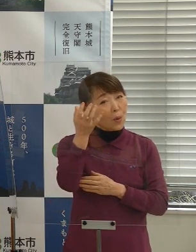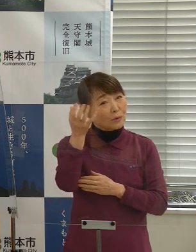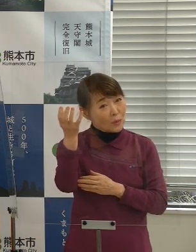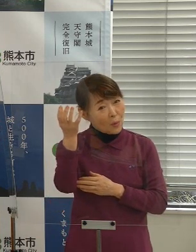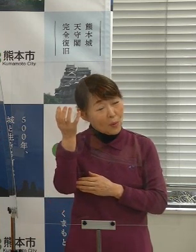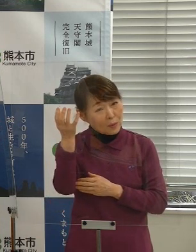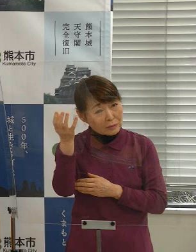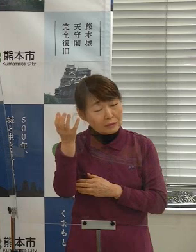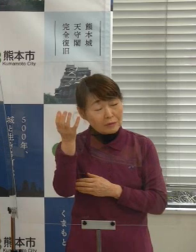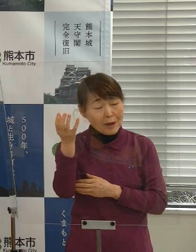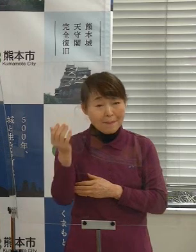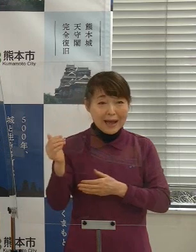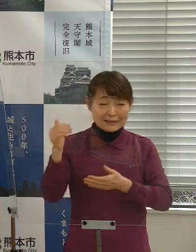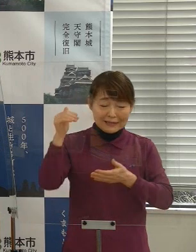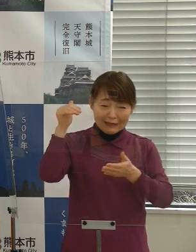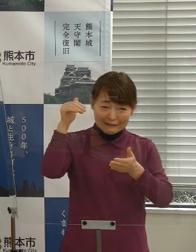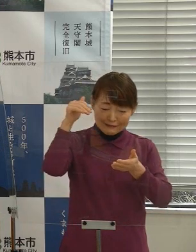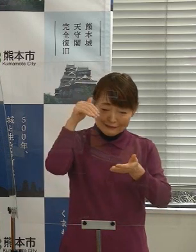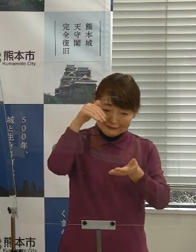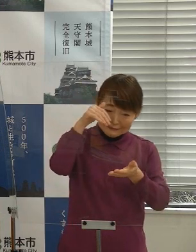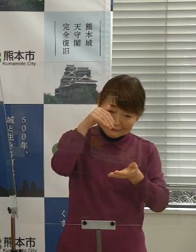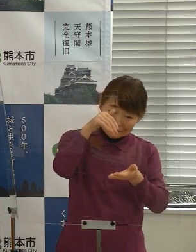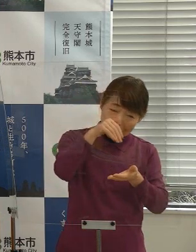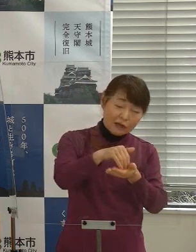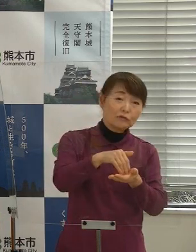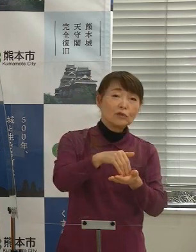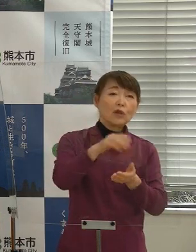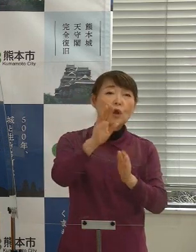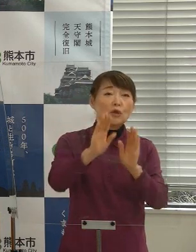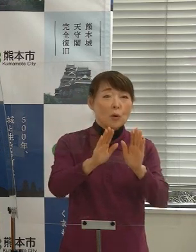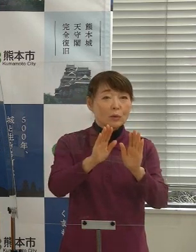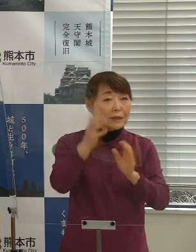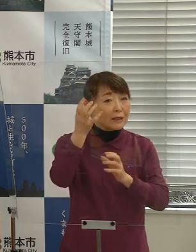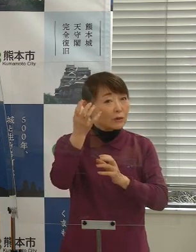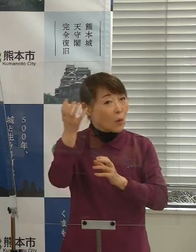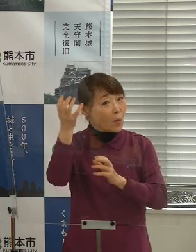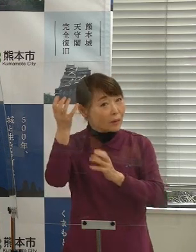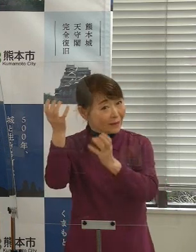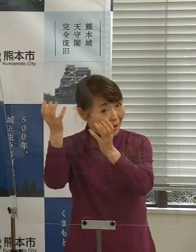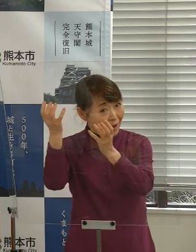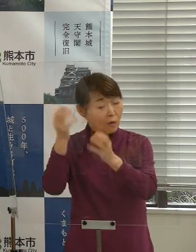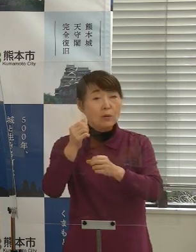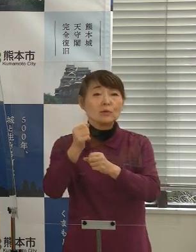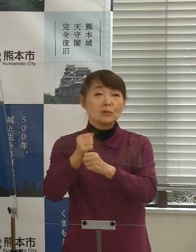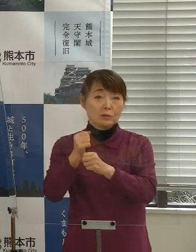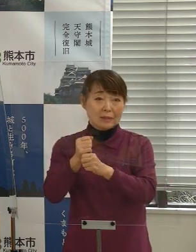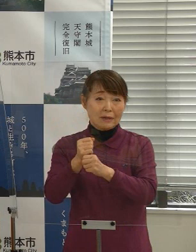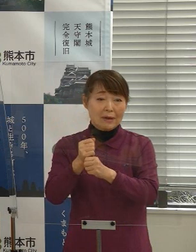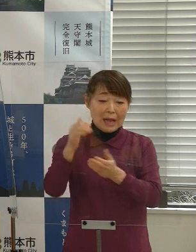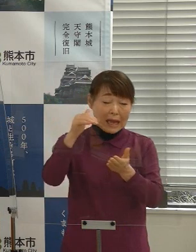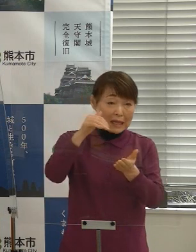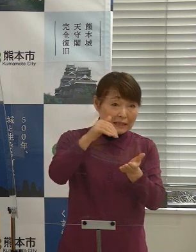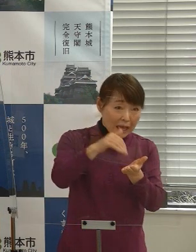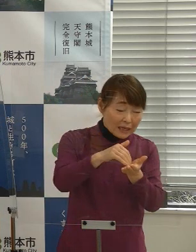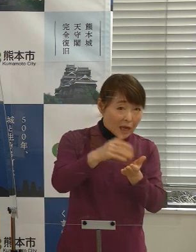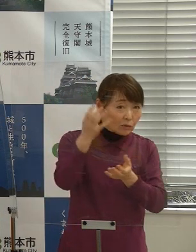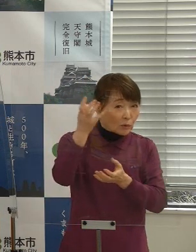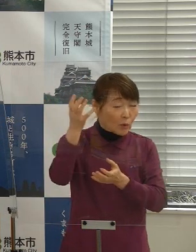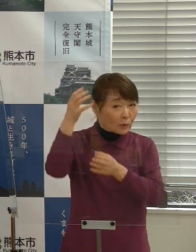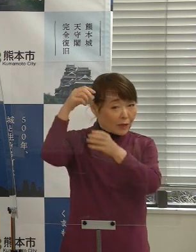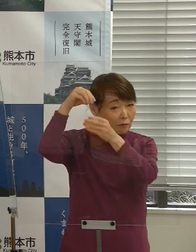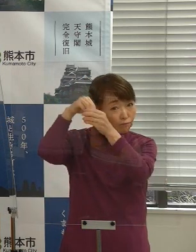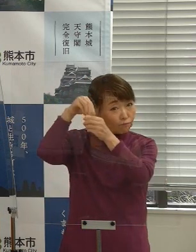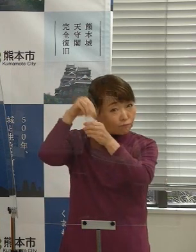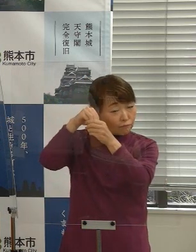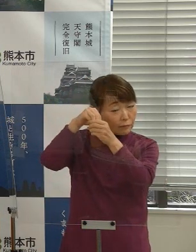悪の事態ということで私たちも今想定を出しています。つまり最悪の事態に想定しながら医療提